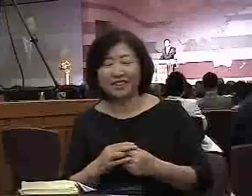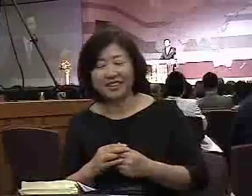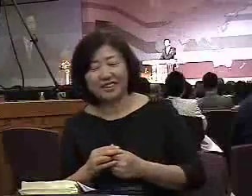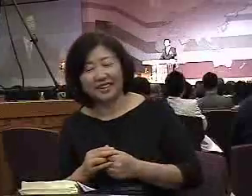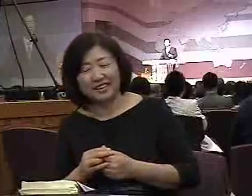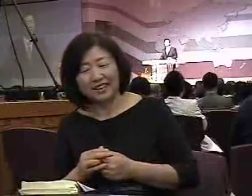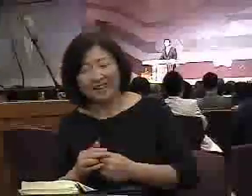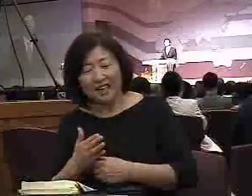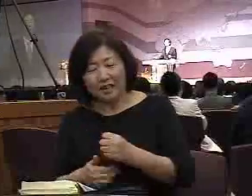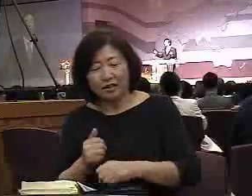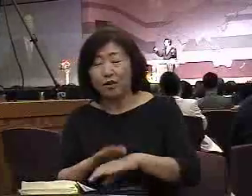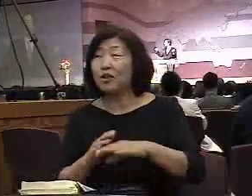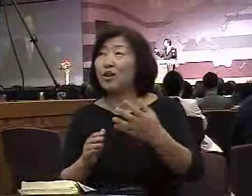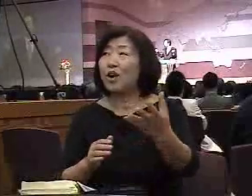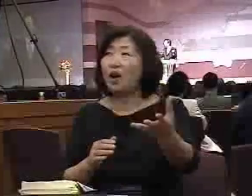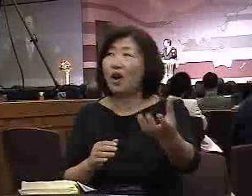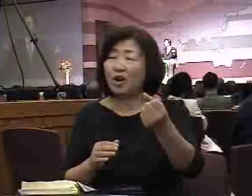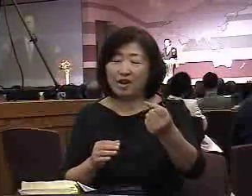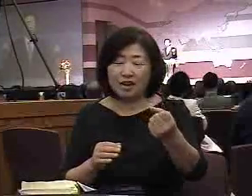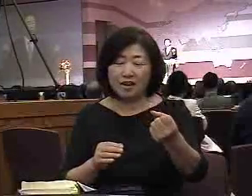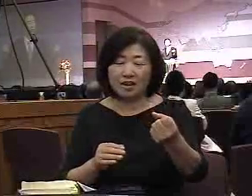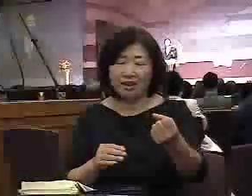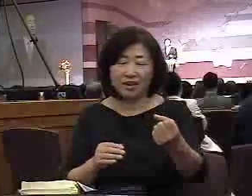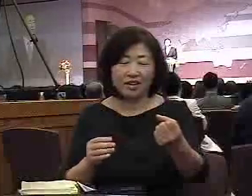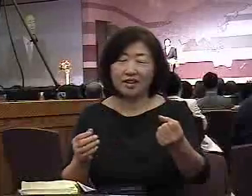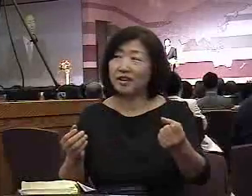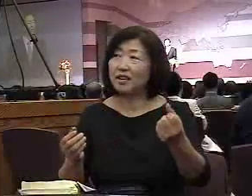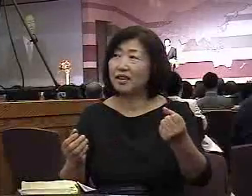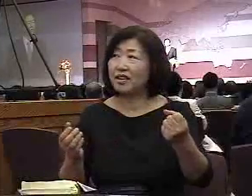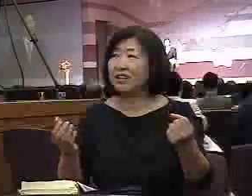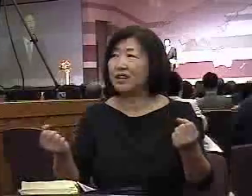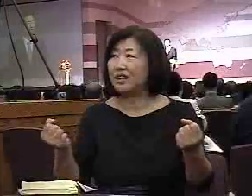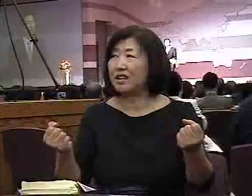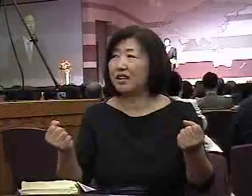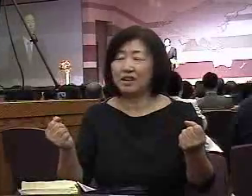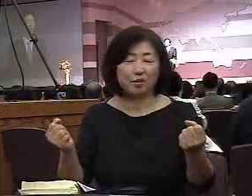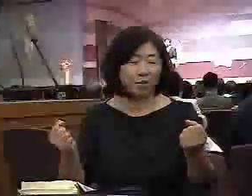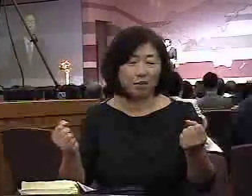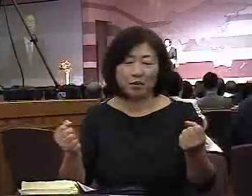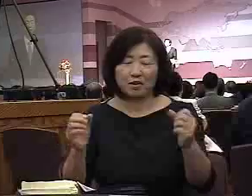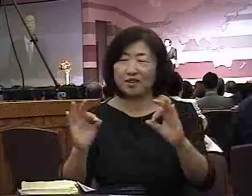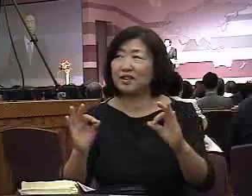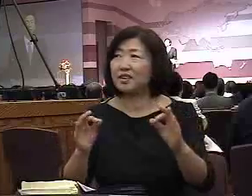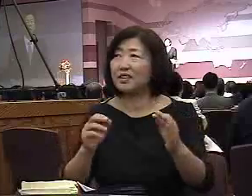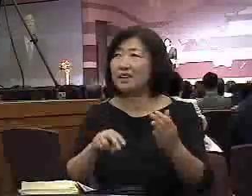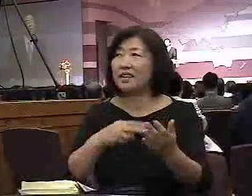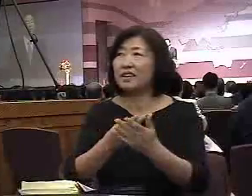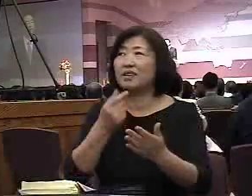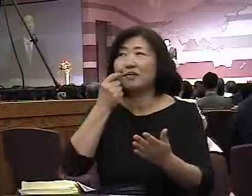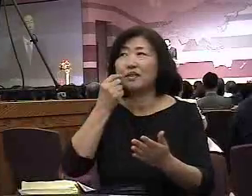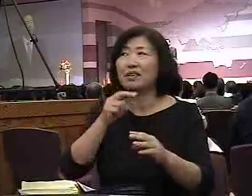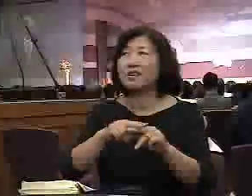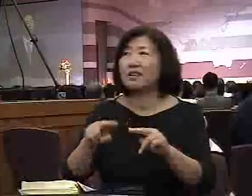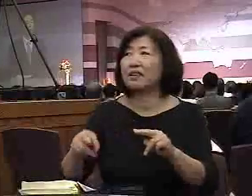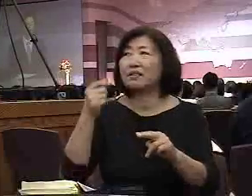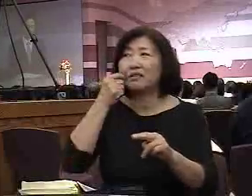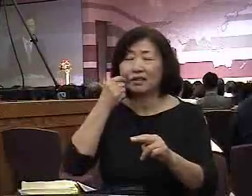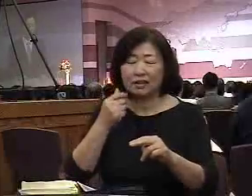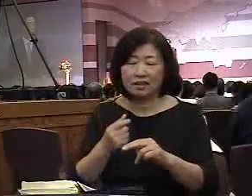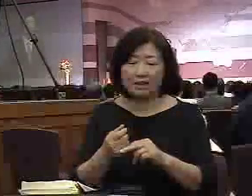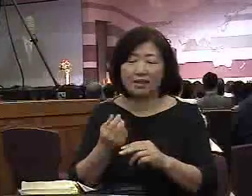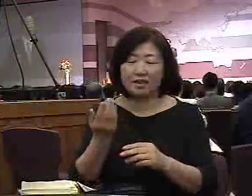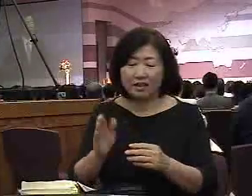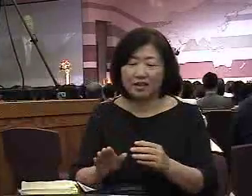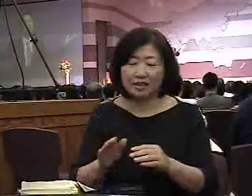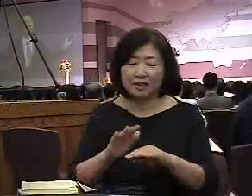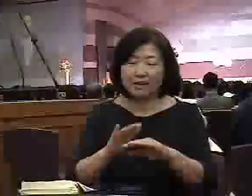내밀고 잡아라 그러시는데 내 손에 있는 걸 보고 못 넣는 거예요. 그러다가 자빠져요. 그러다가 아파요. 그리고 또 그제서야